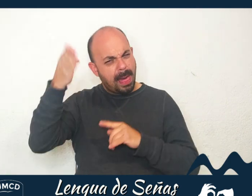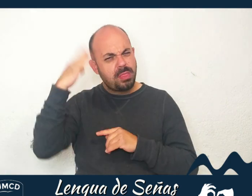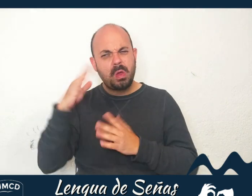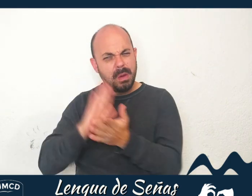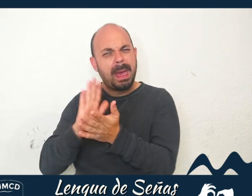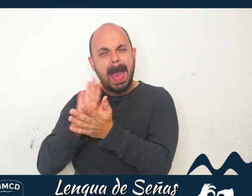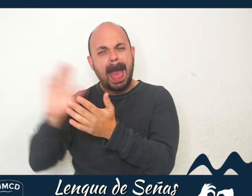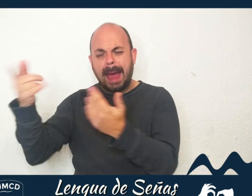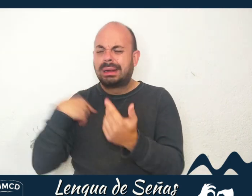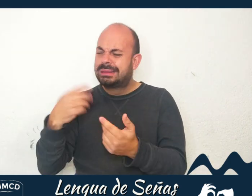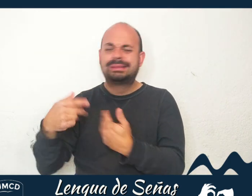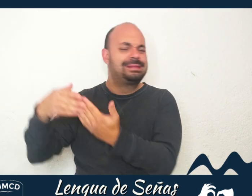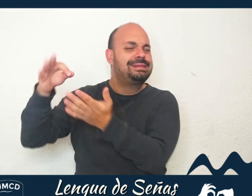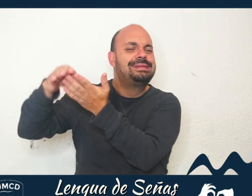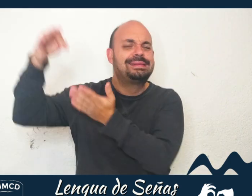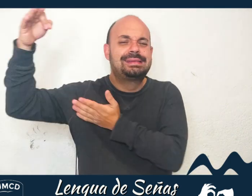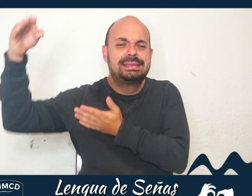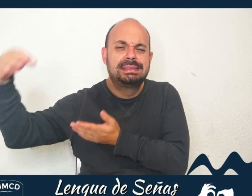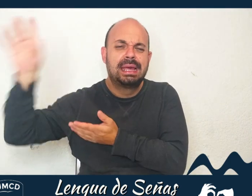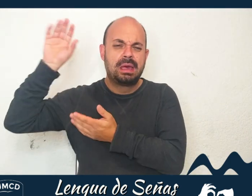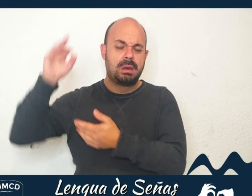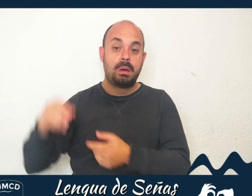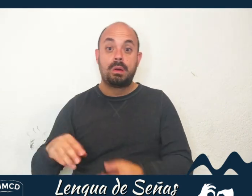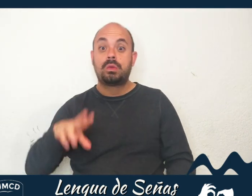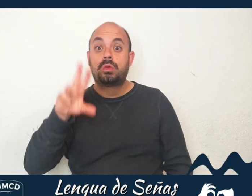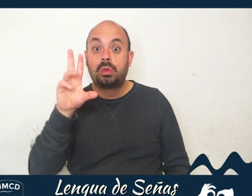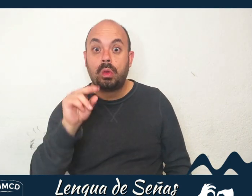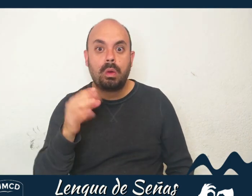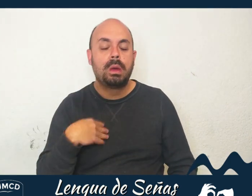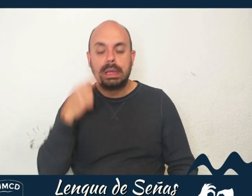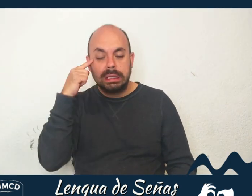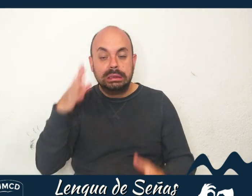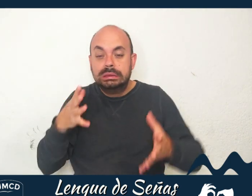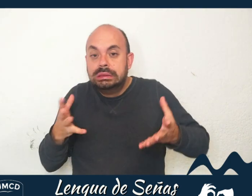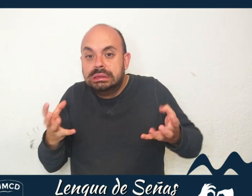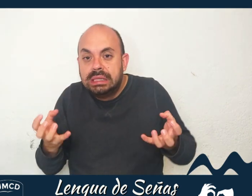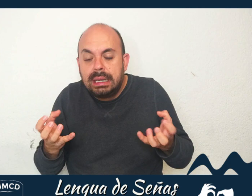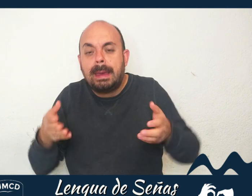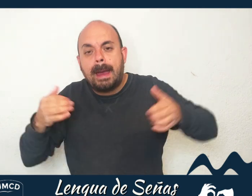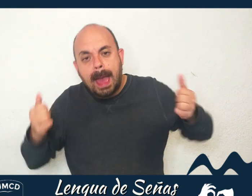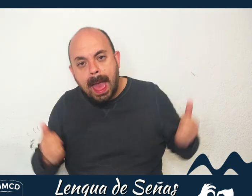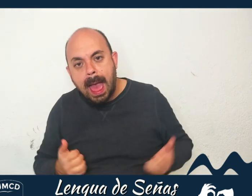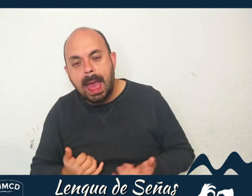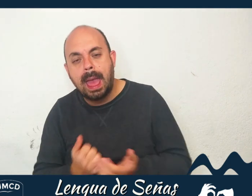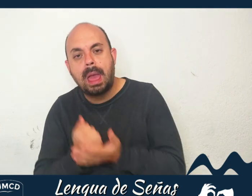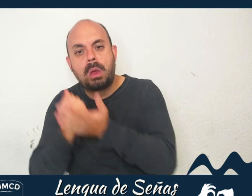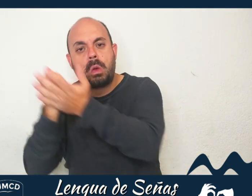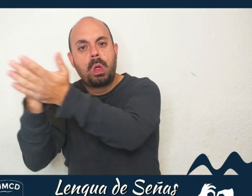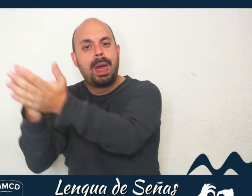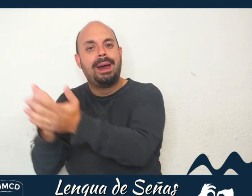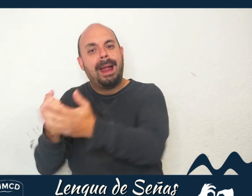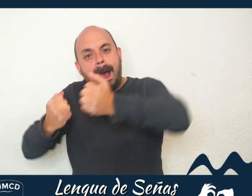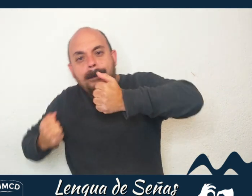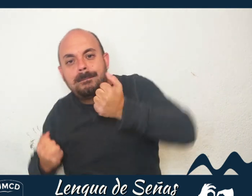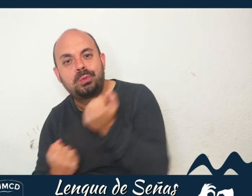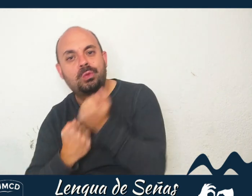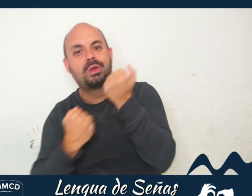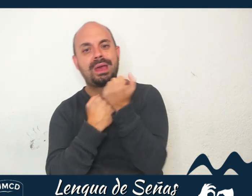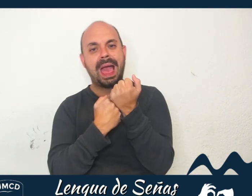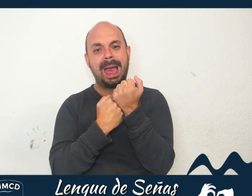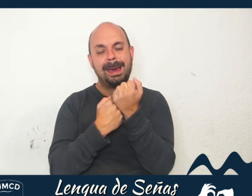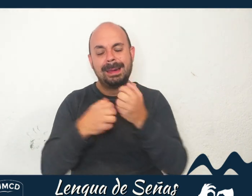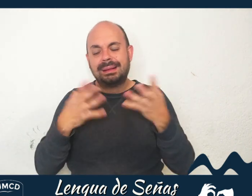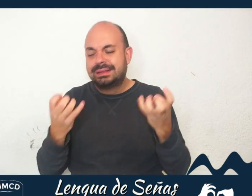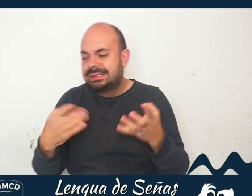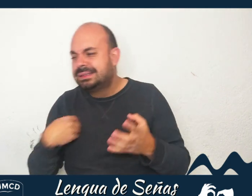habían conocido del Evangelio y que necesitaban de guía, de amor, de protección, de exhortación, de enseñanza. Y quería saber